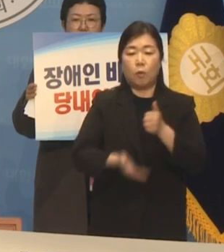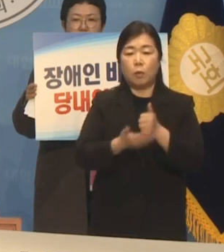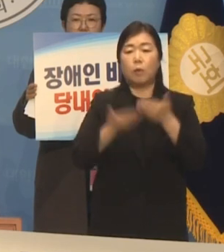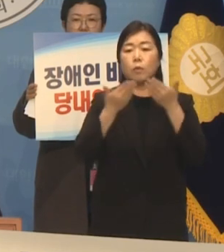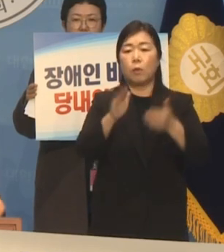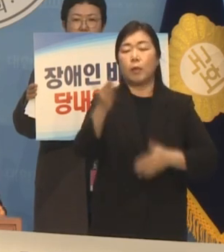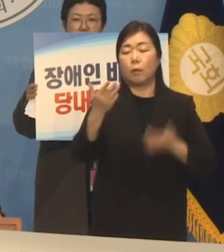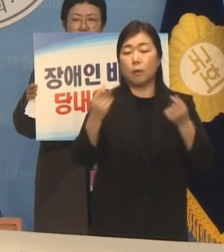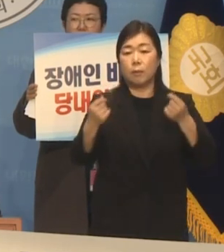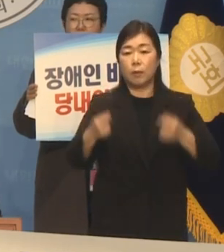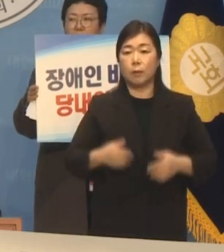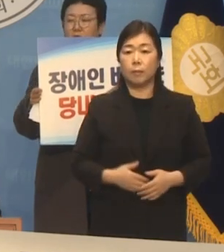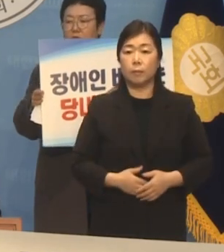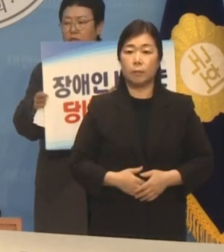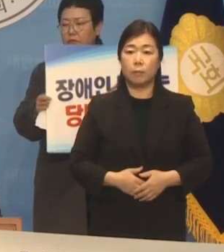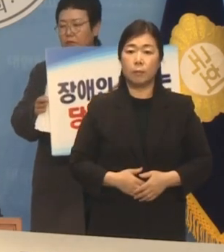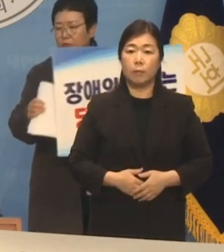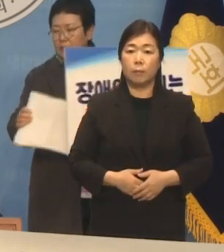할